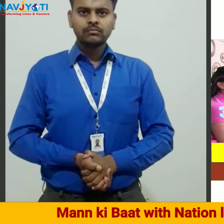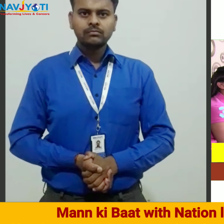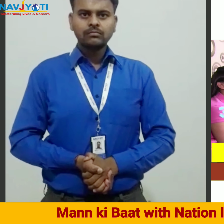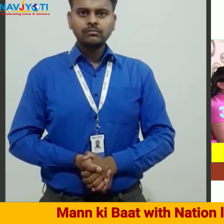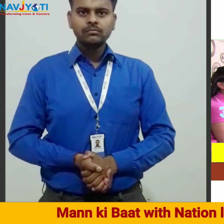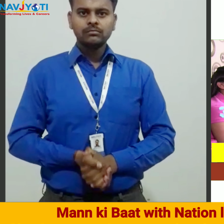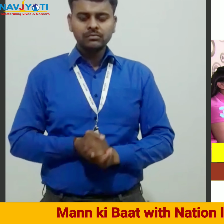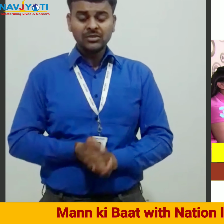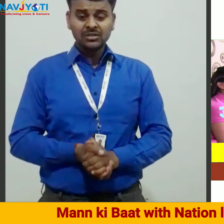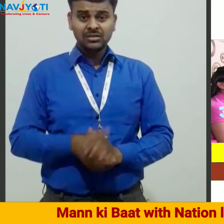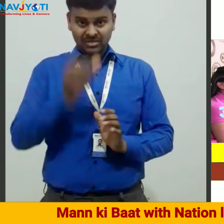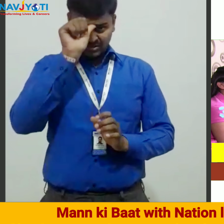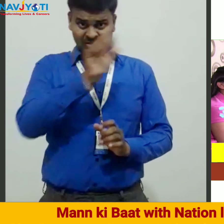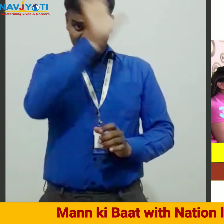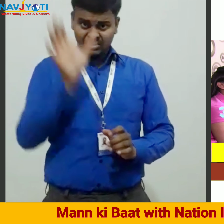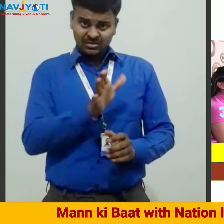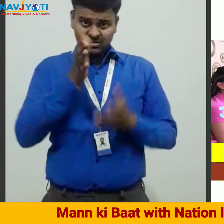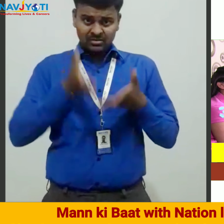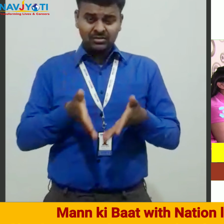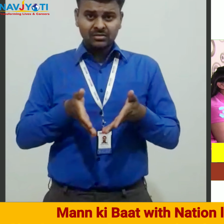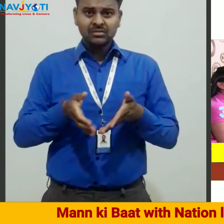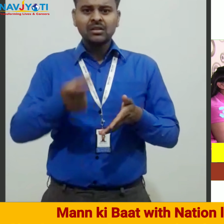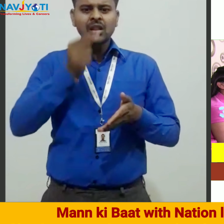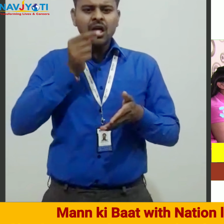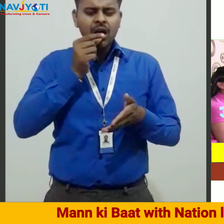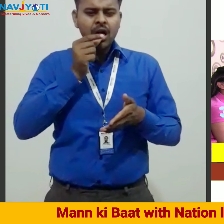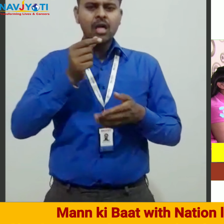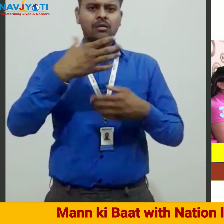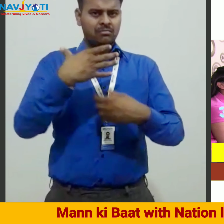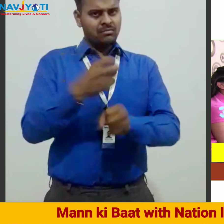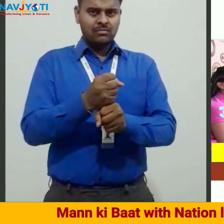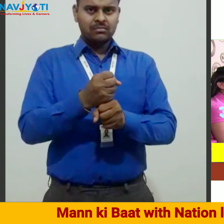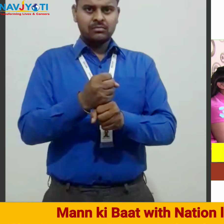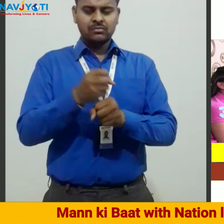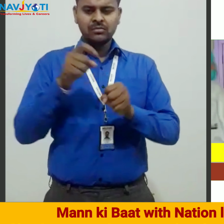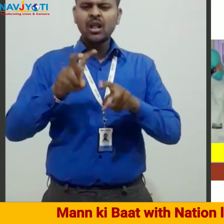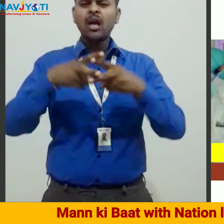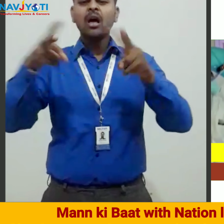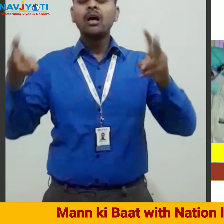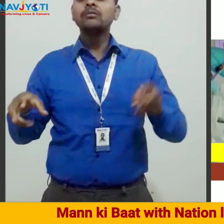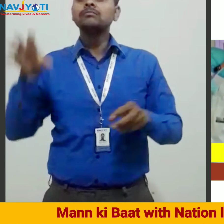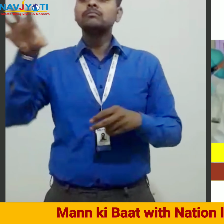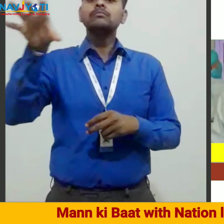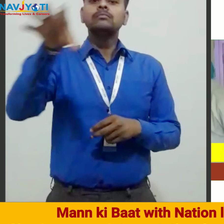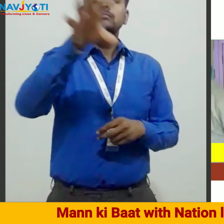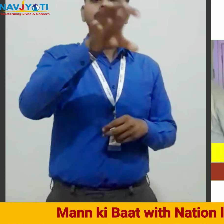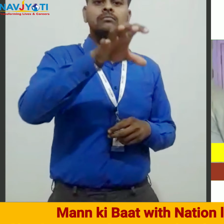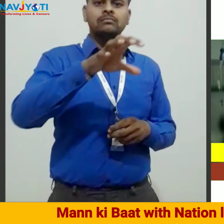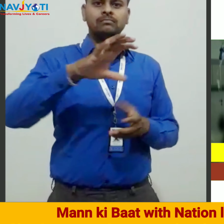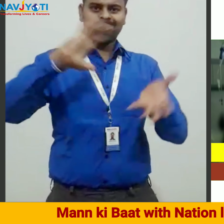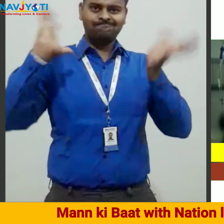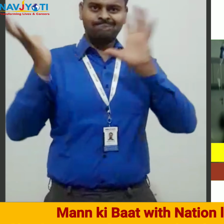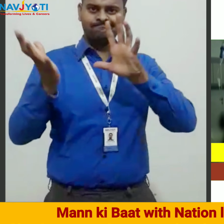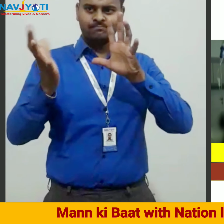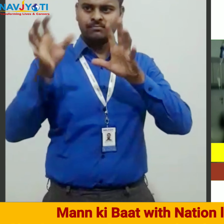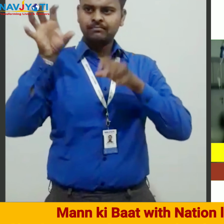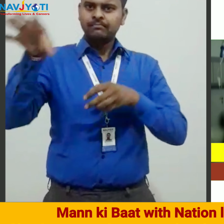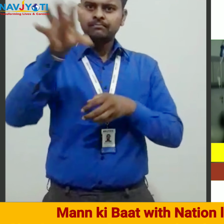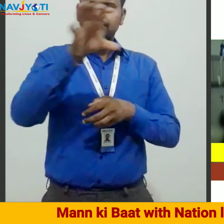हमारी सोच के अनुरूप, हमारी संस्कृति का निर्वहन करते हुए कुछ फैसले लिए। संकट की इस घड़ी